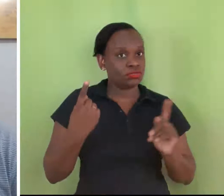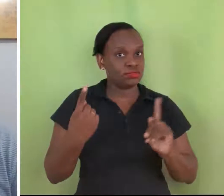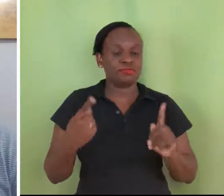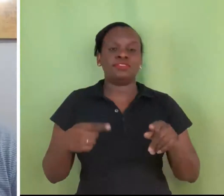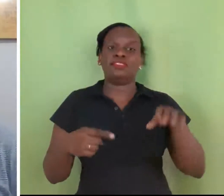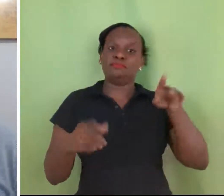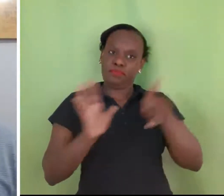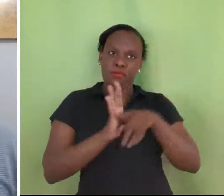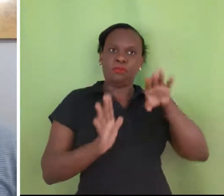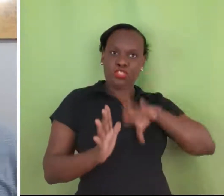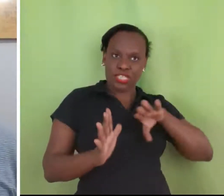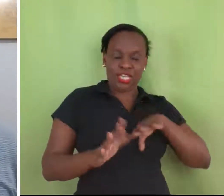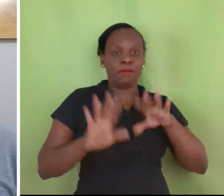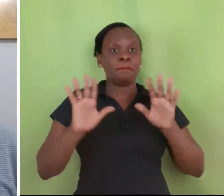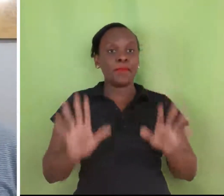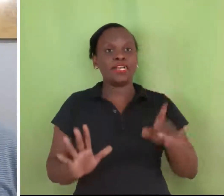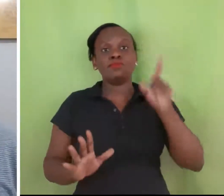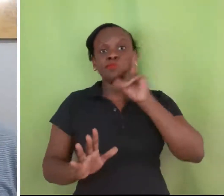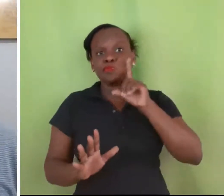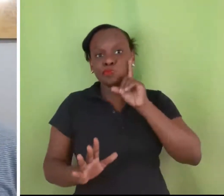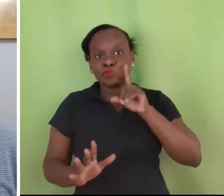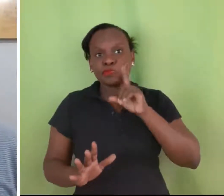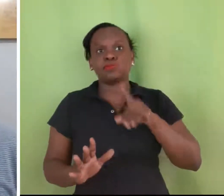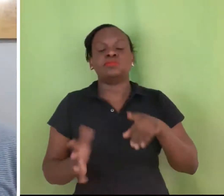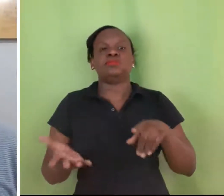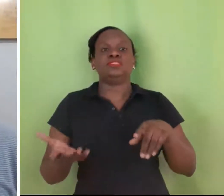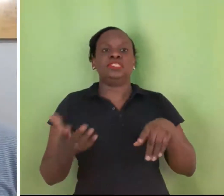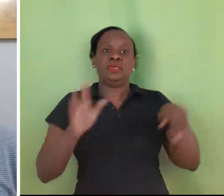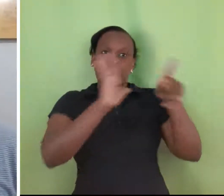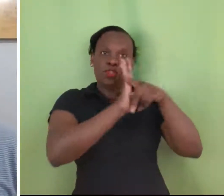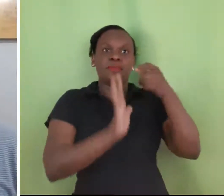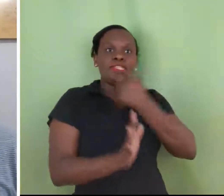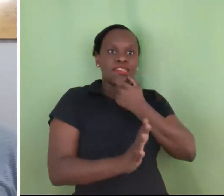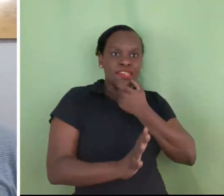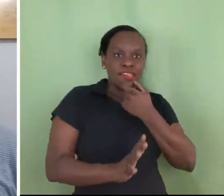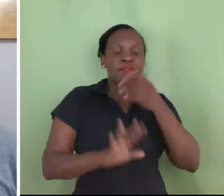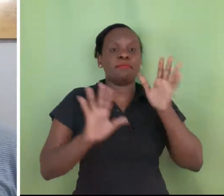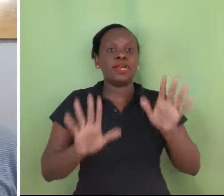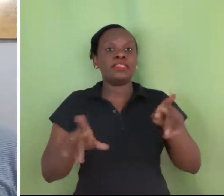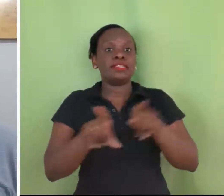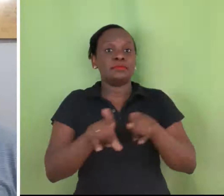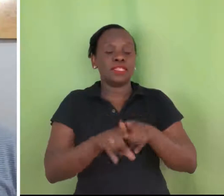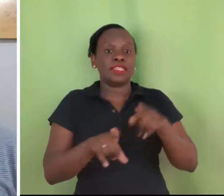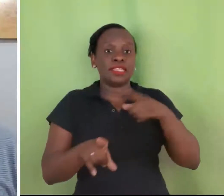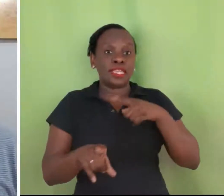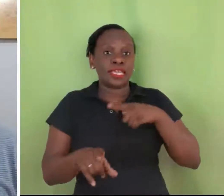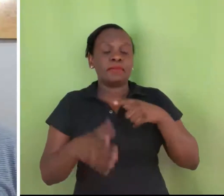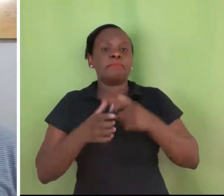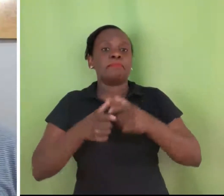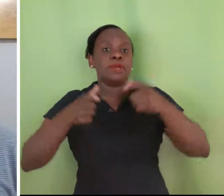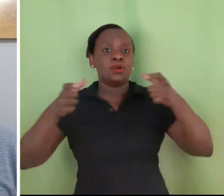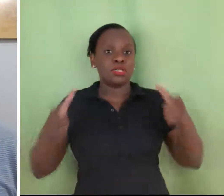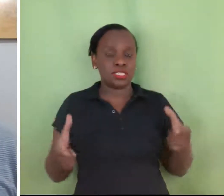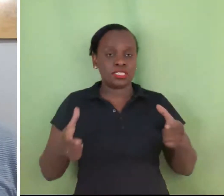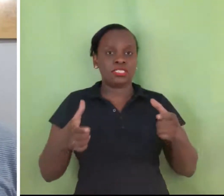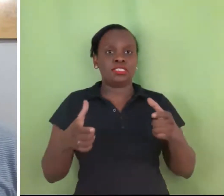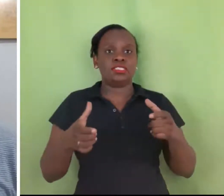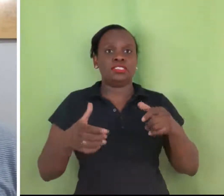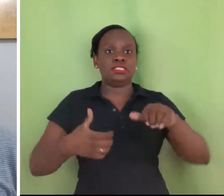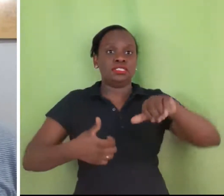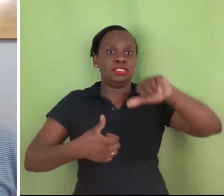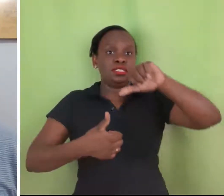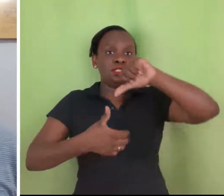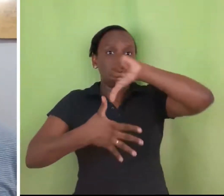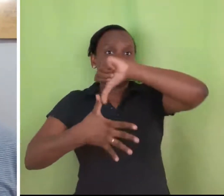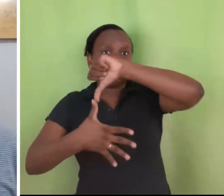de Portugal, não só os Estados Unidos, né, colônia da Inglaterra, mas nós tivemos também a maior parte, né, da América